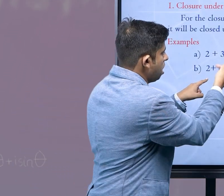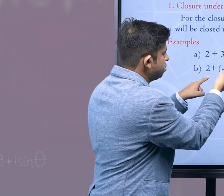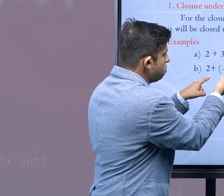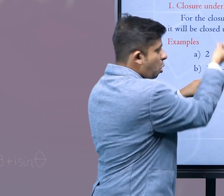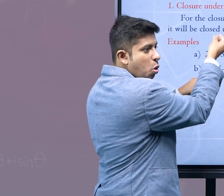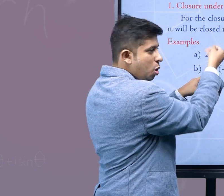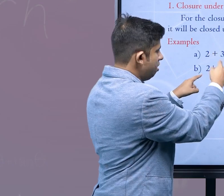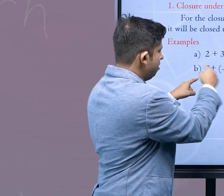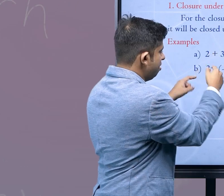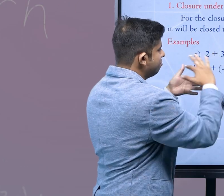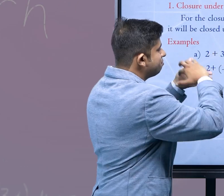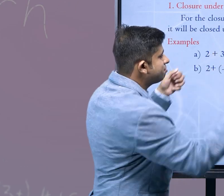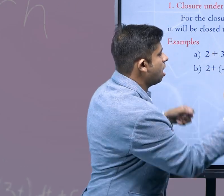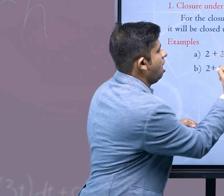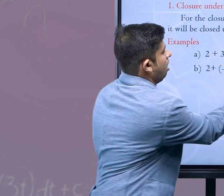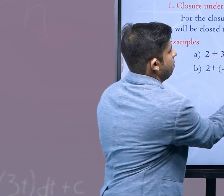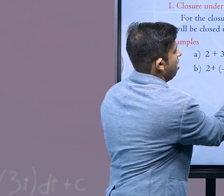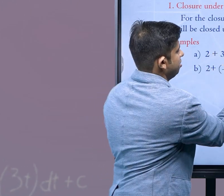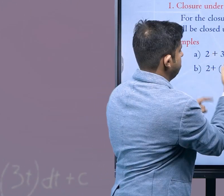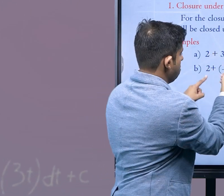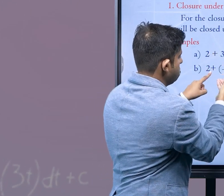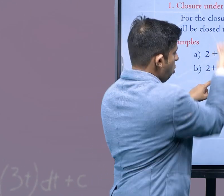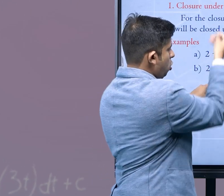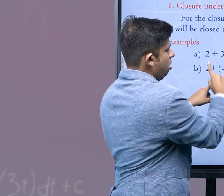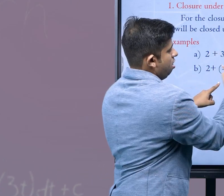in brackets -3 is equals to -1.